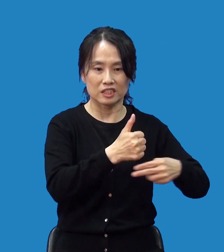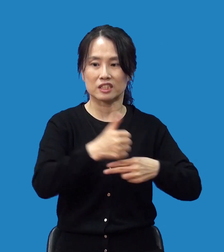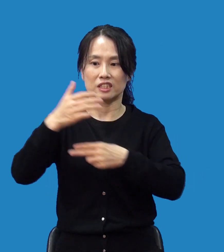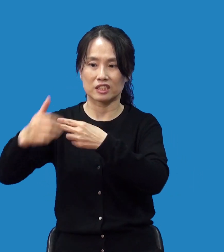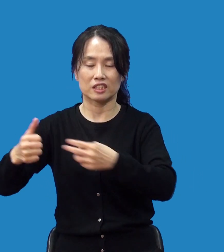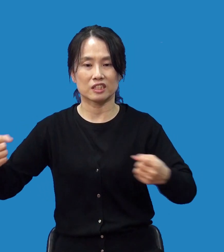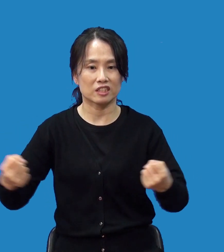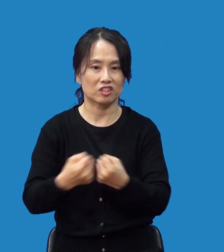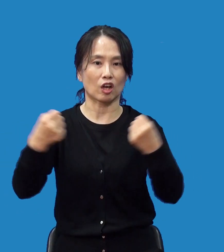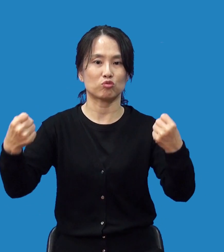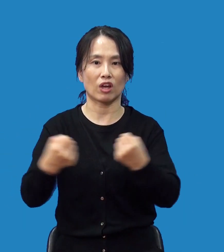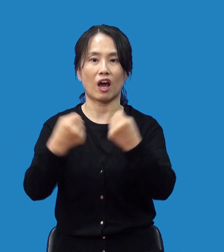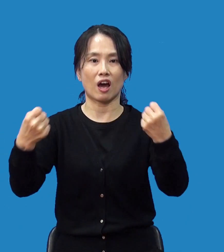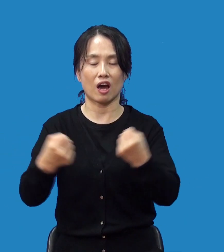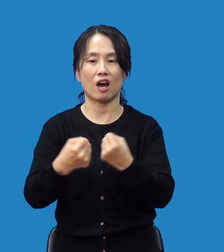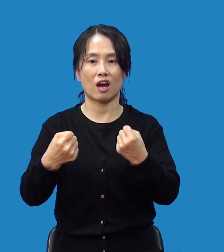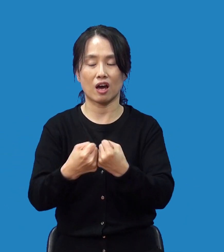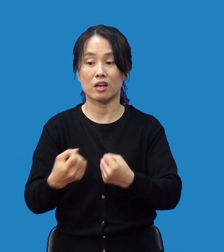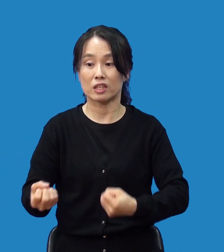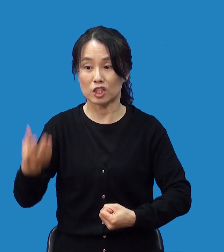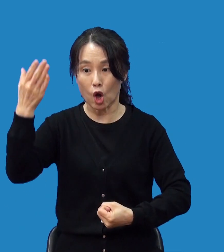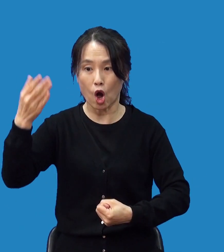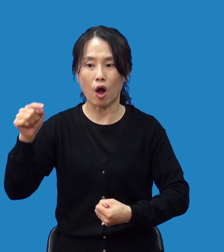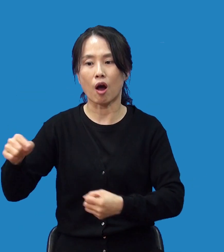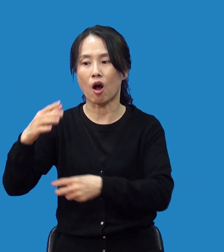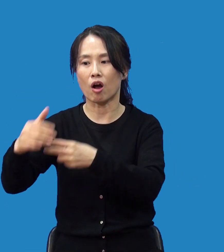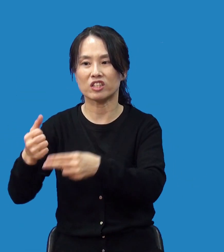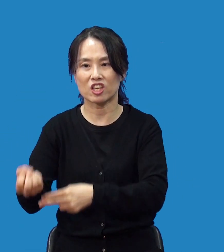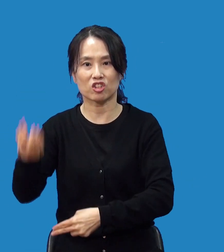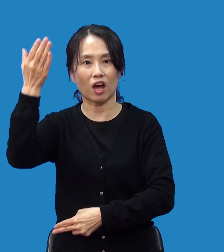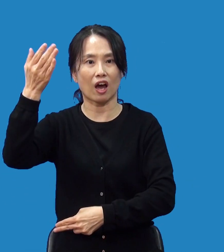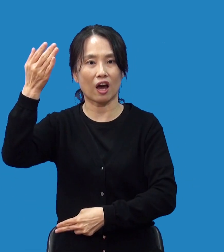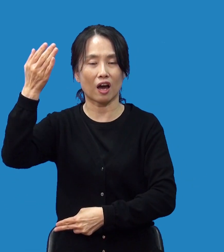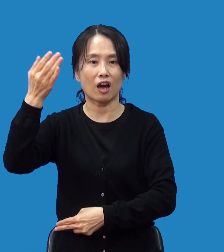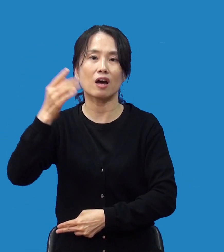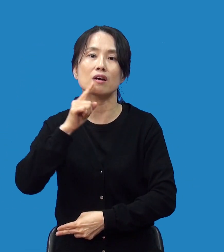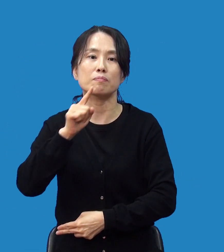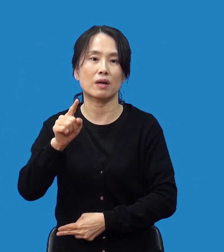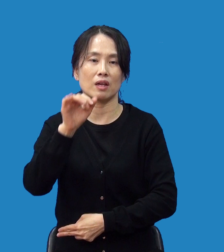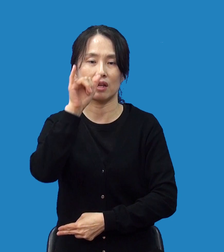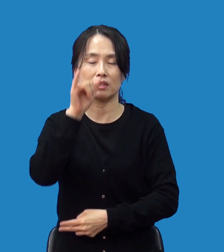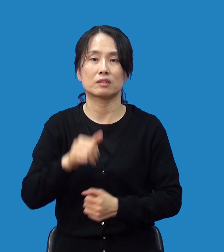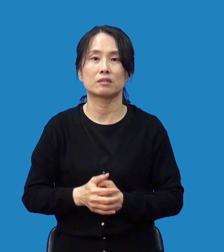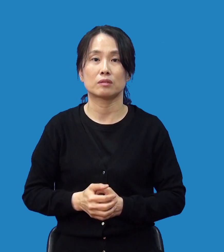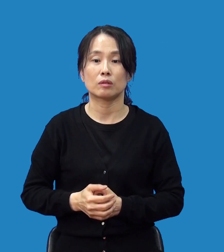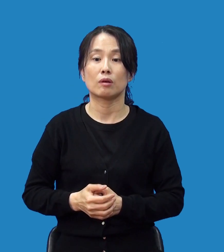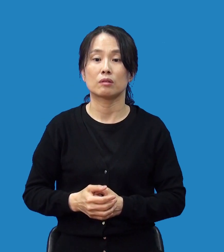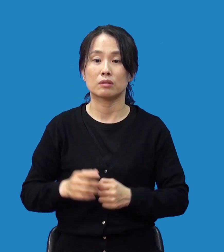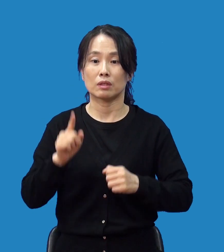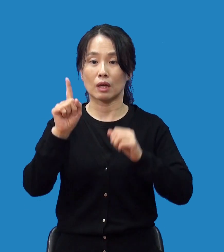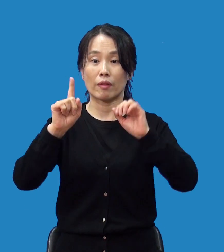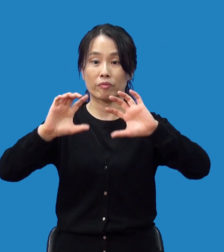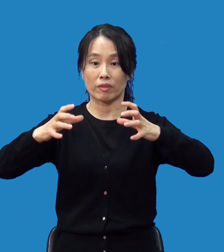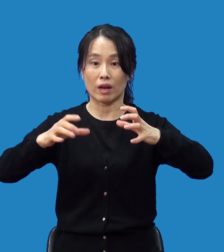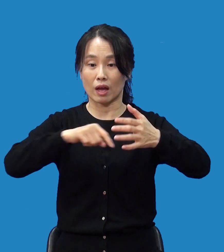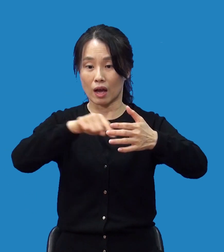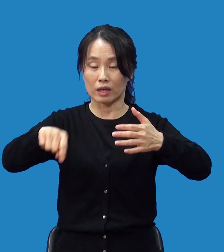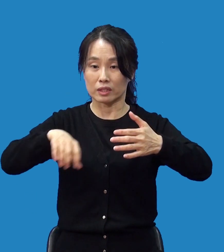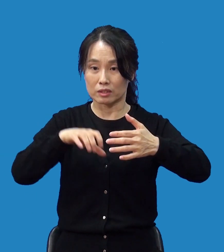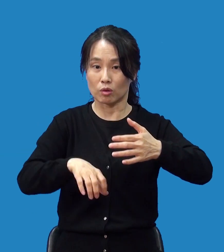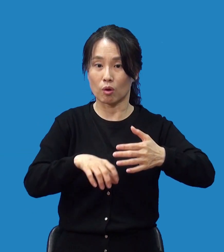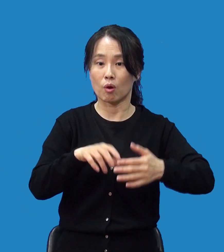전쟁 그렇게 생각했지 않습니까? 한 나라 제국 안에서 마르둑 신과 시인